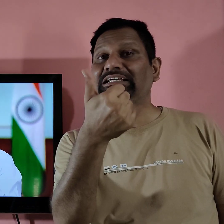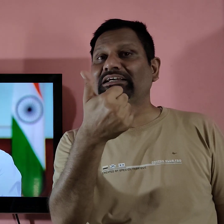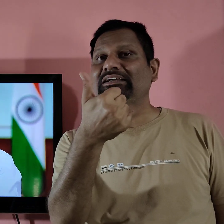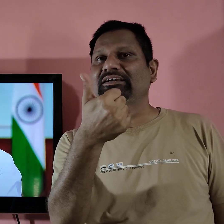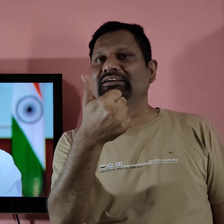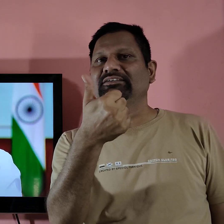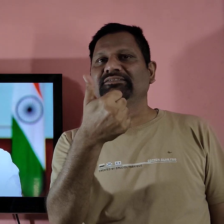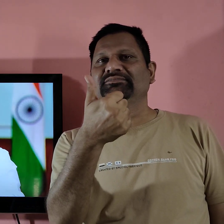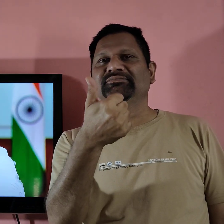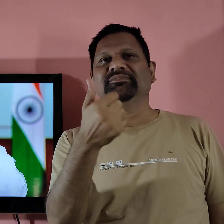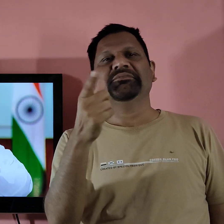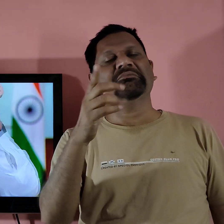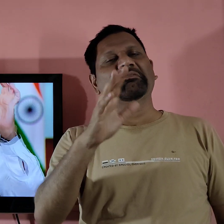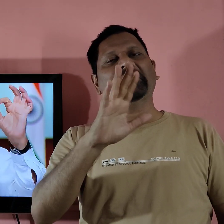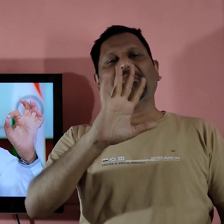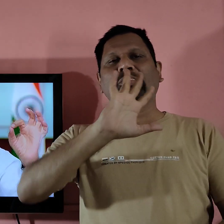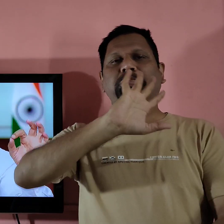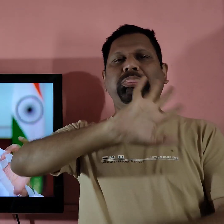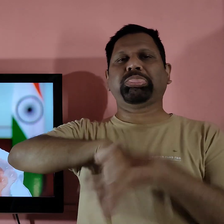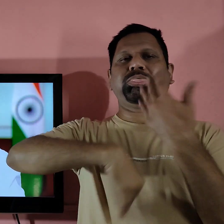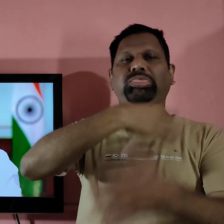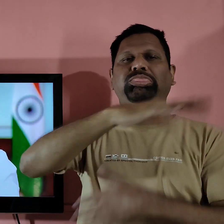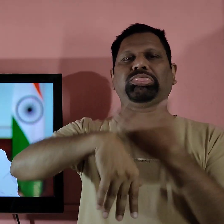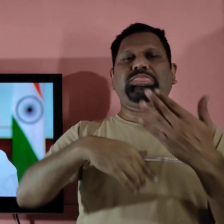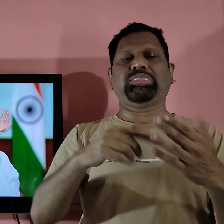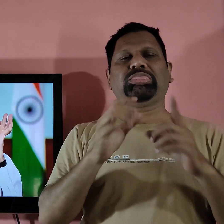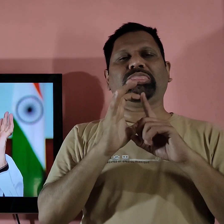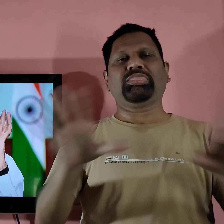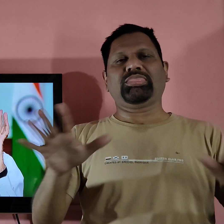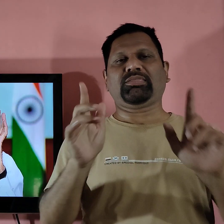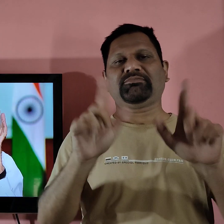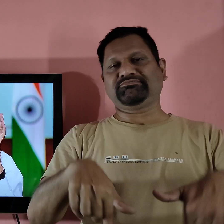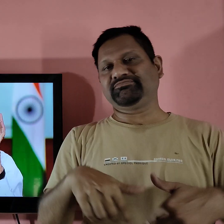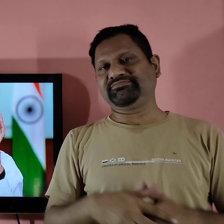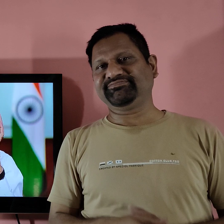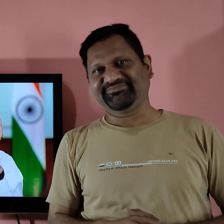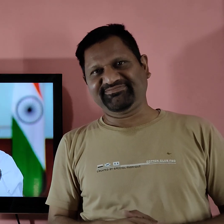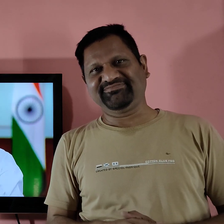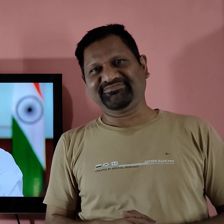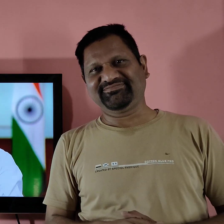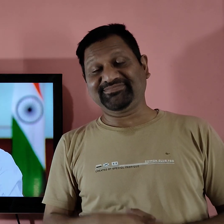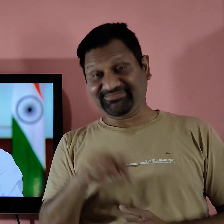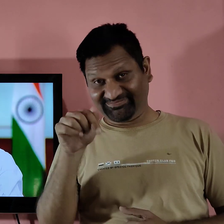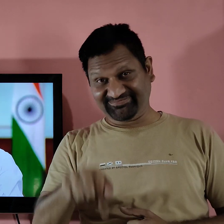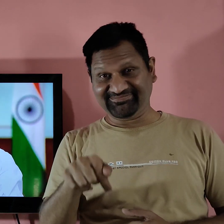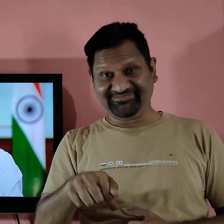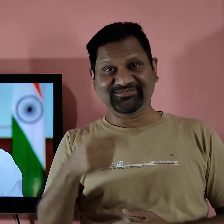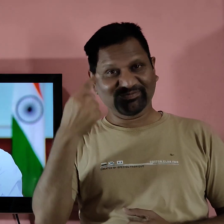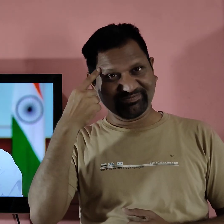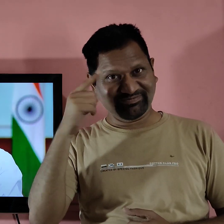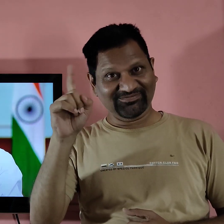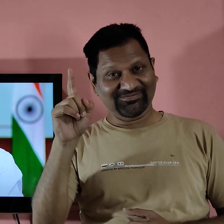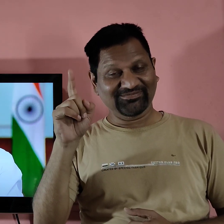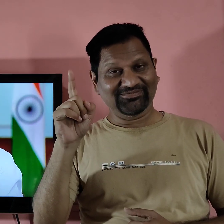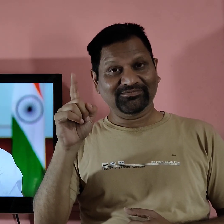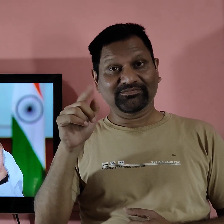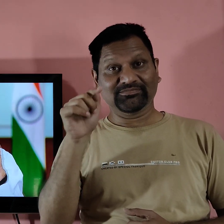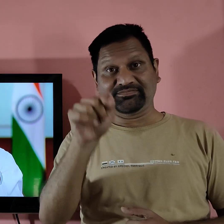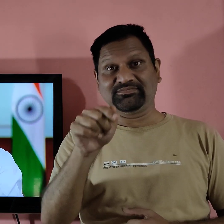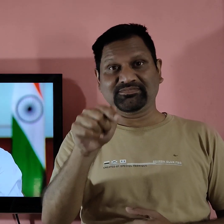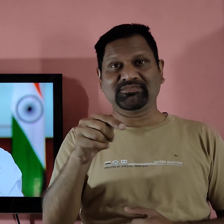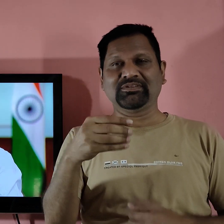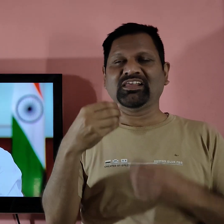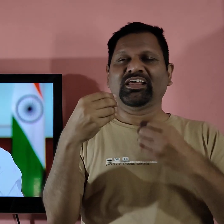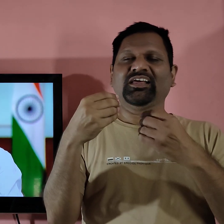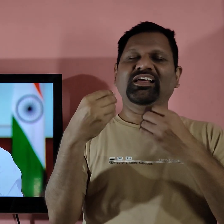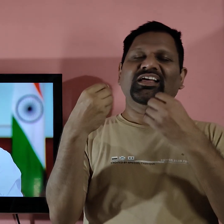लापरवाही पूरे गांव को खतरे में डाल सकती है। इसलिए ढील